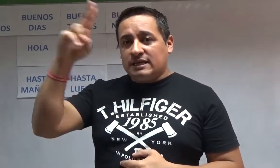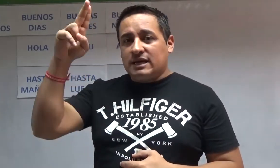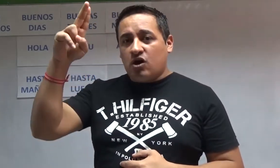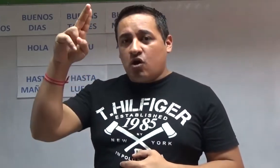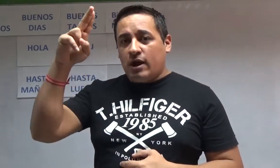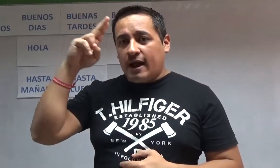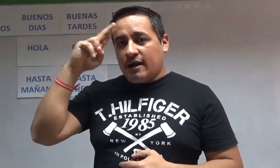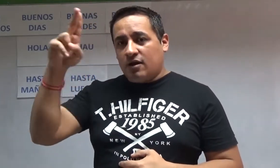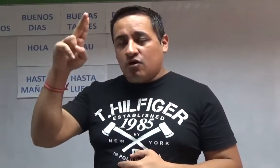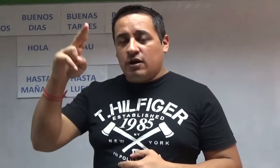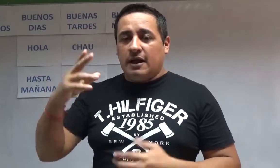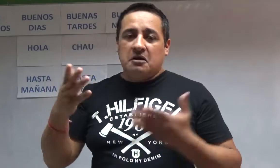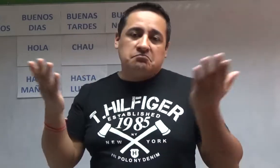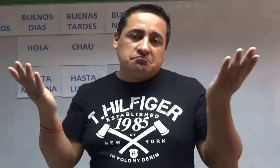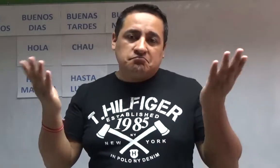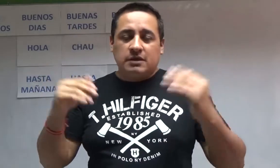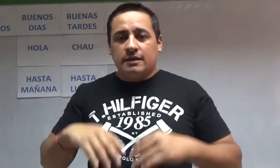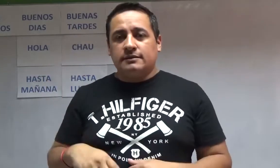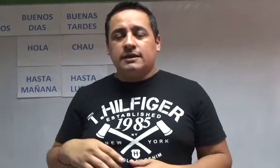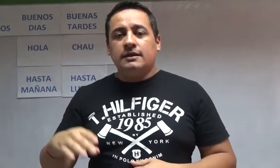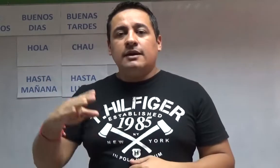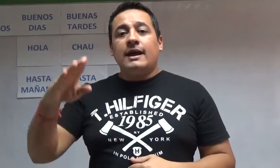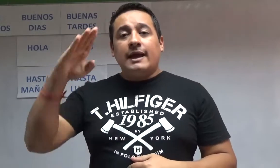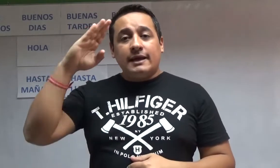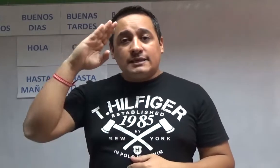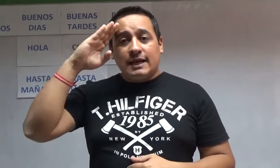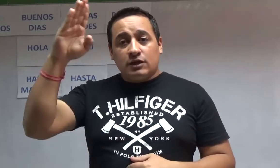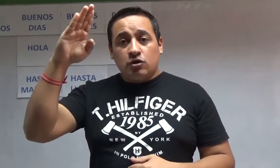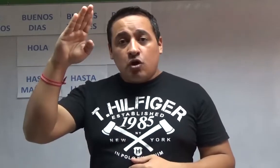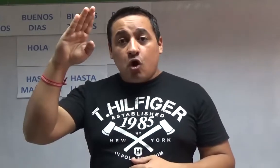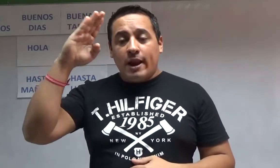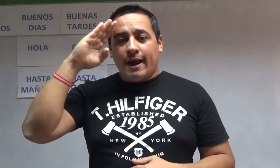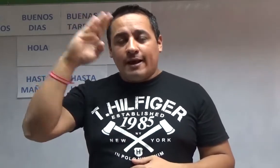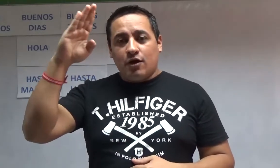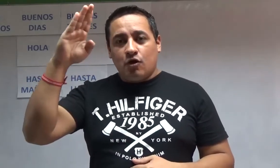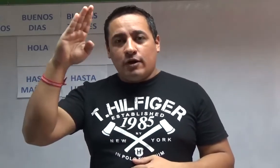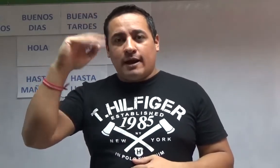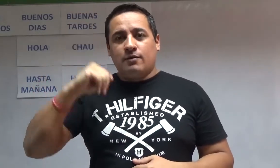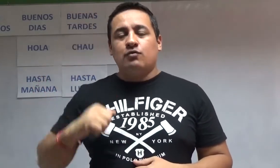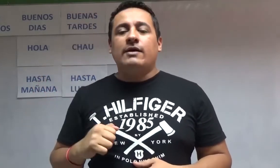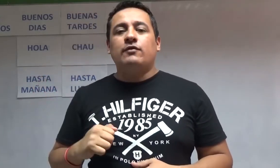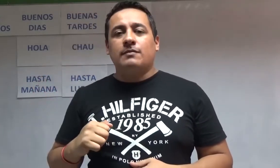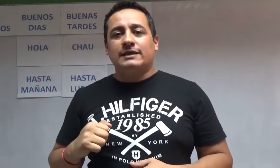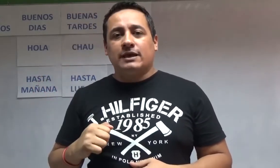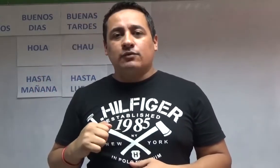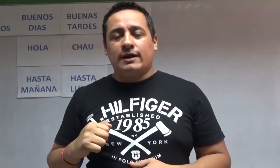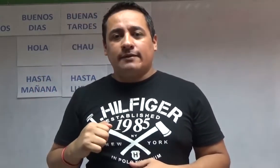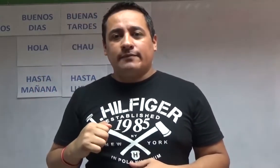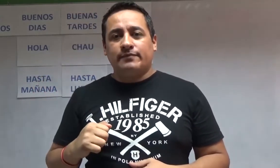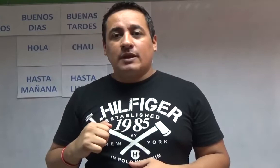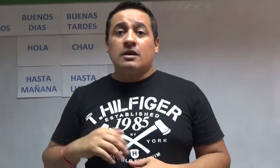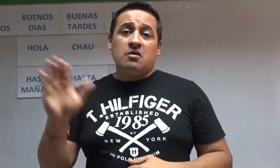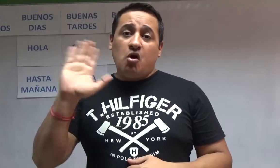dicen hola. Hola. ¿Sí? En este caso, hola. Hola, una forma de saludar.